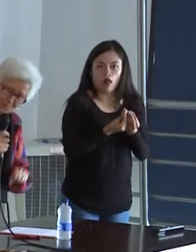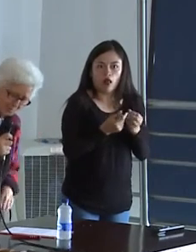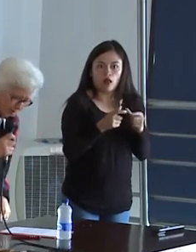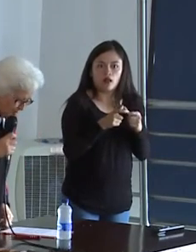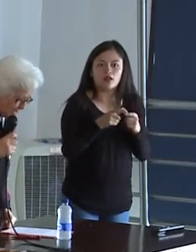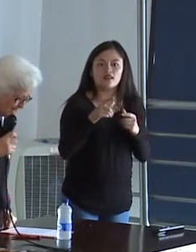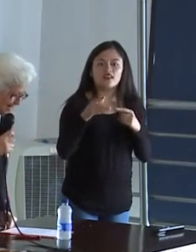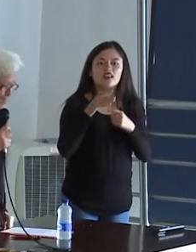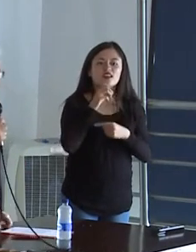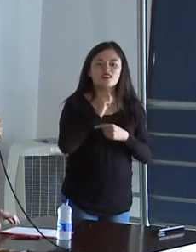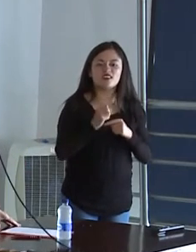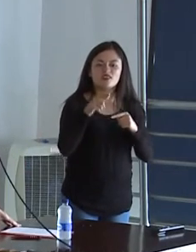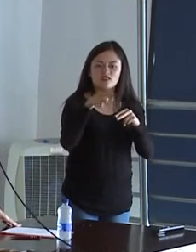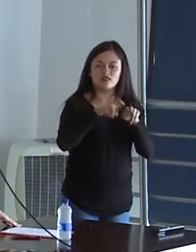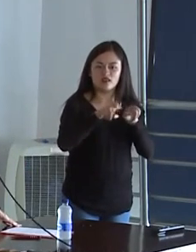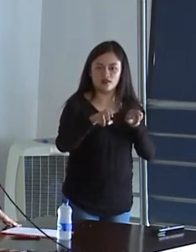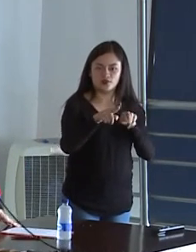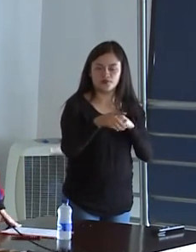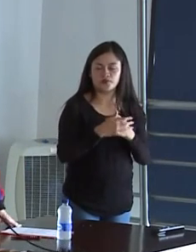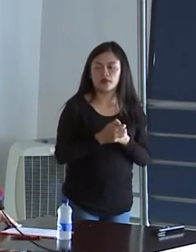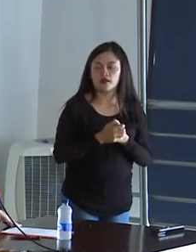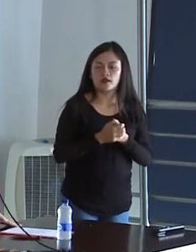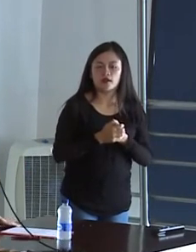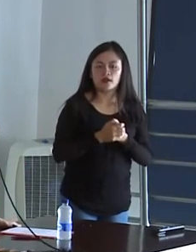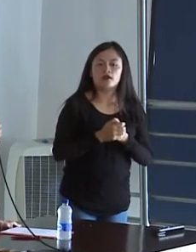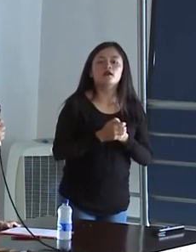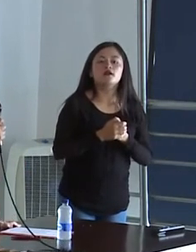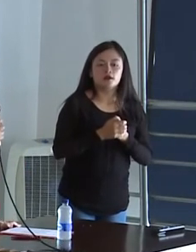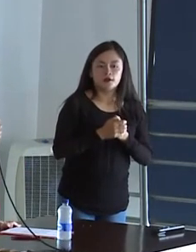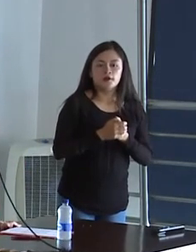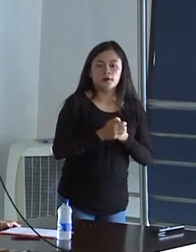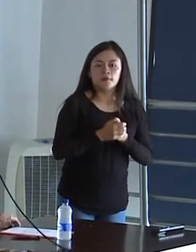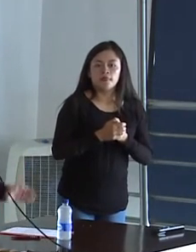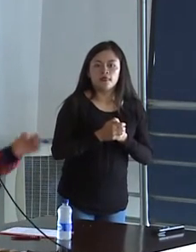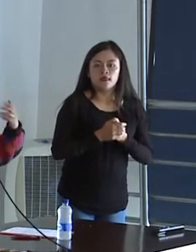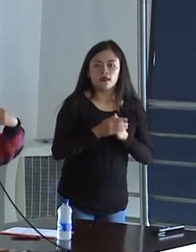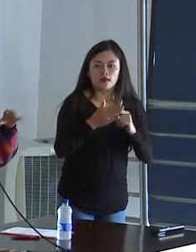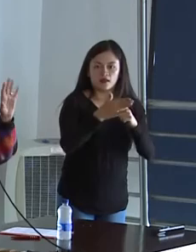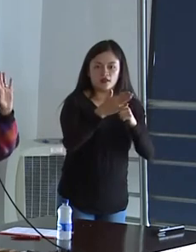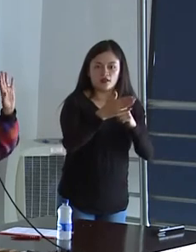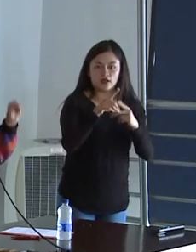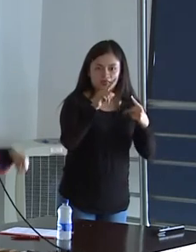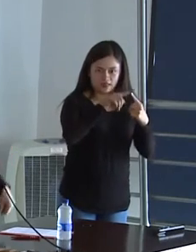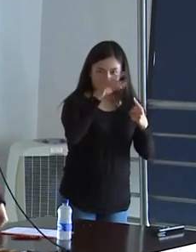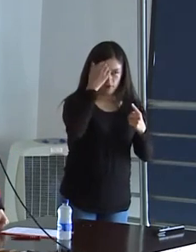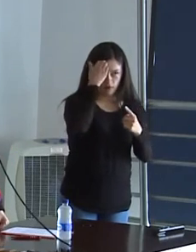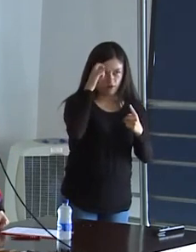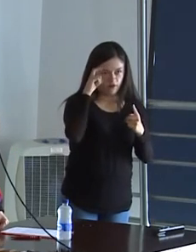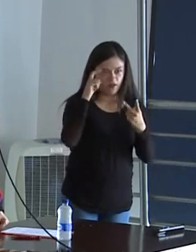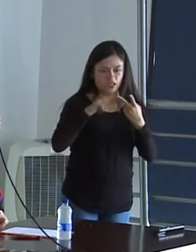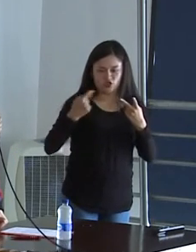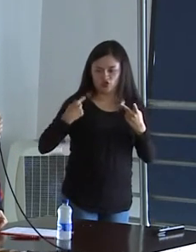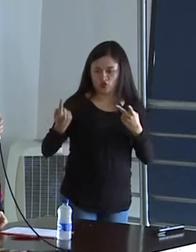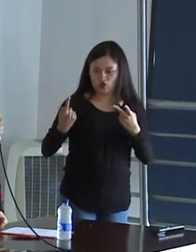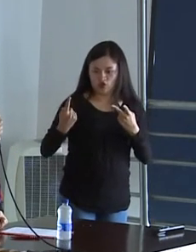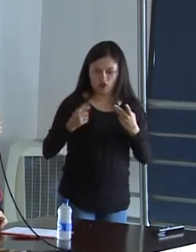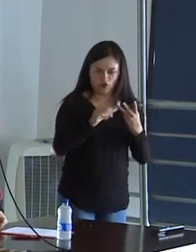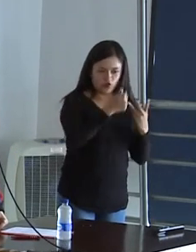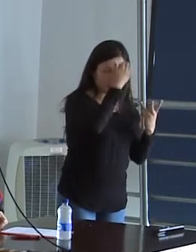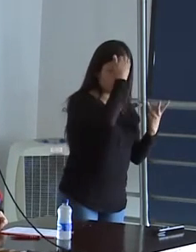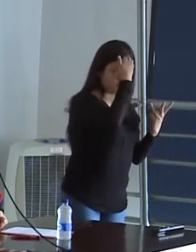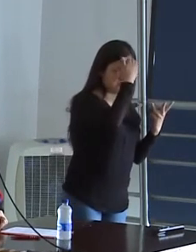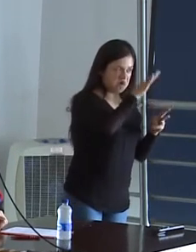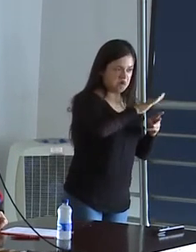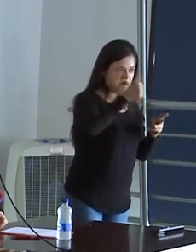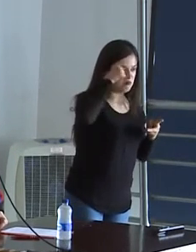no recuerdo, no dejar a alguien por fuera mejor, pero ninguno de los que estaba aquí estaba, eso sí, estábamos Mario, yo y otros profesores. El hecho es que